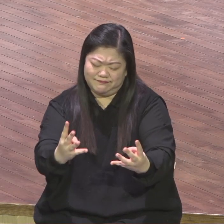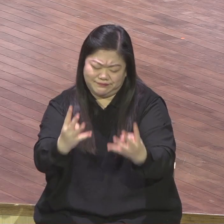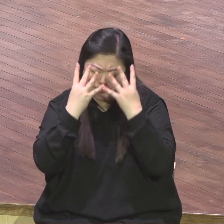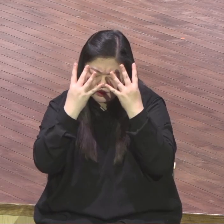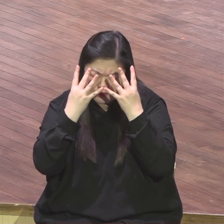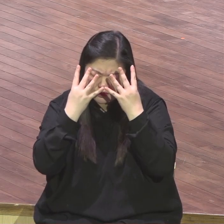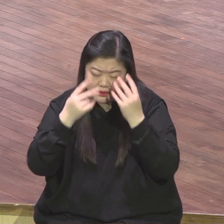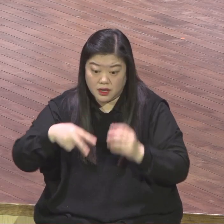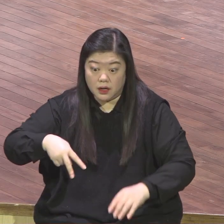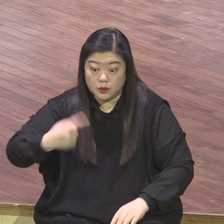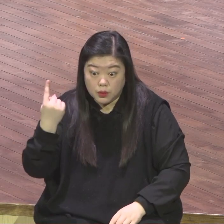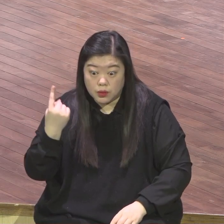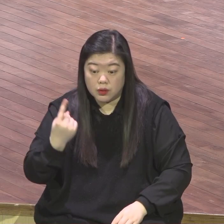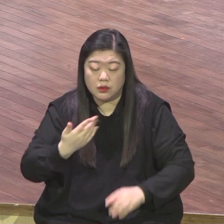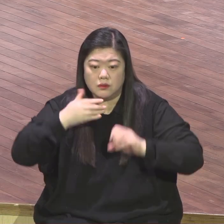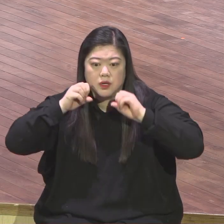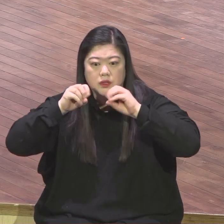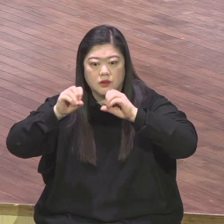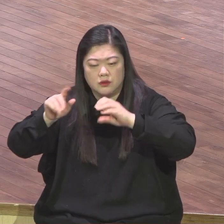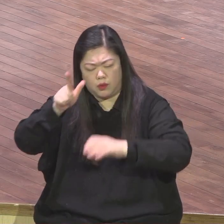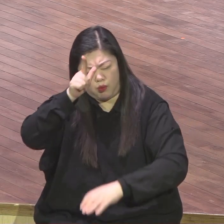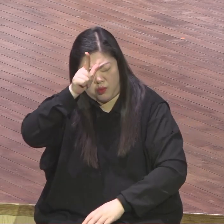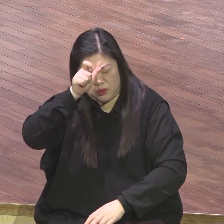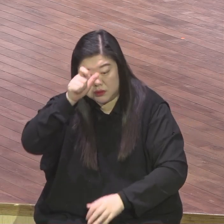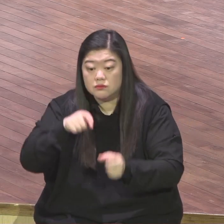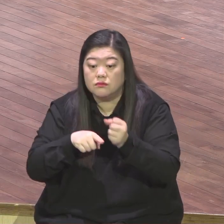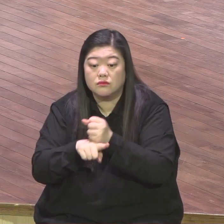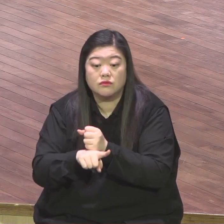소망과 기쁨의 삶을 잃지 않았던 이유가 뭐예요?